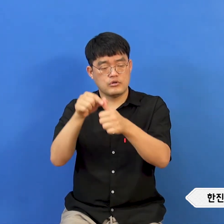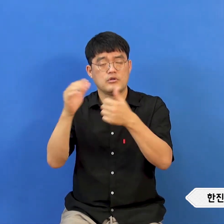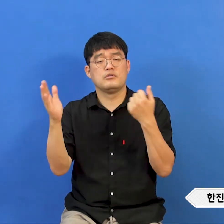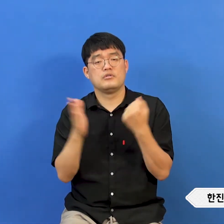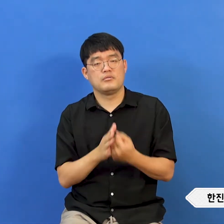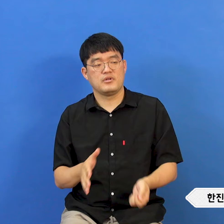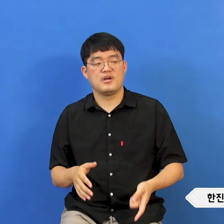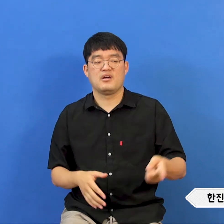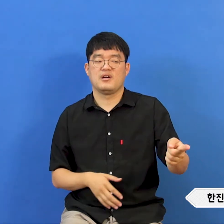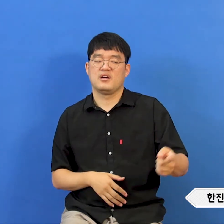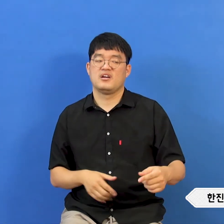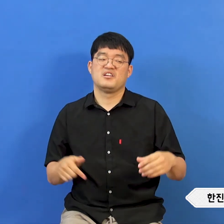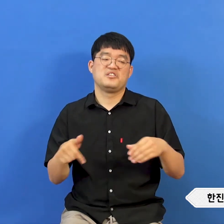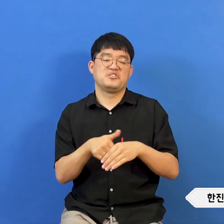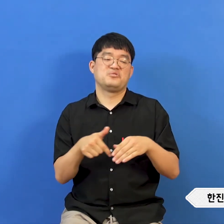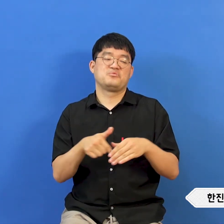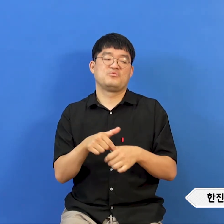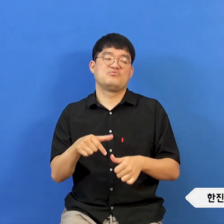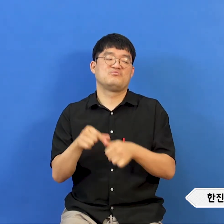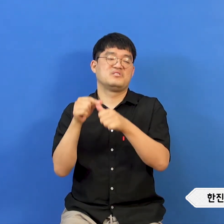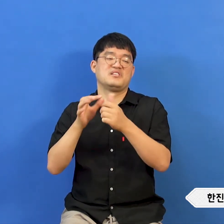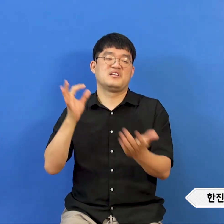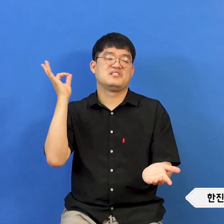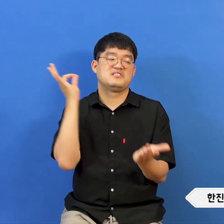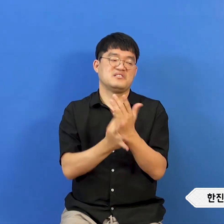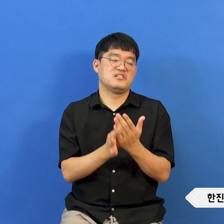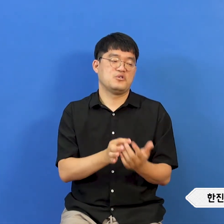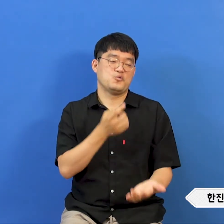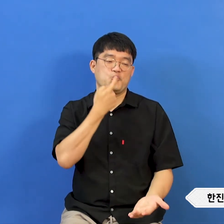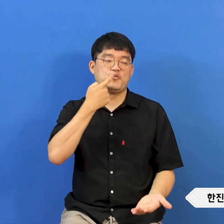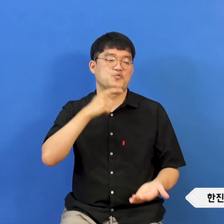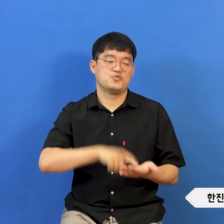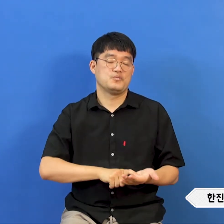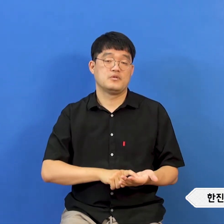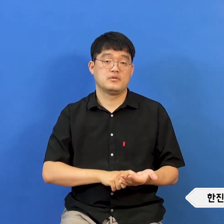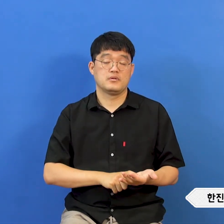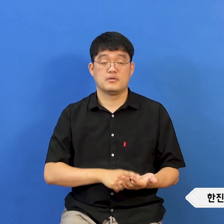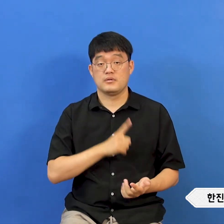구원은 쉽다, 싸구려네, 그런 소리가 나오는 것이죠.